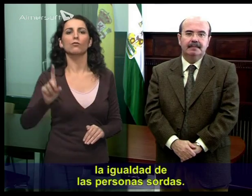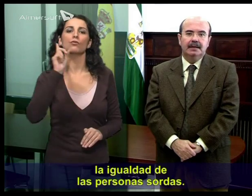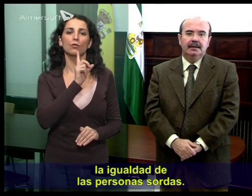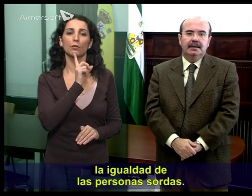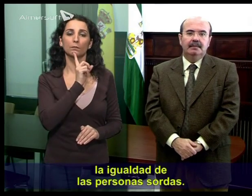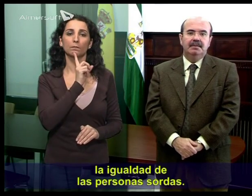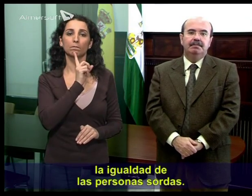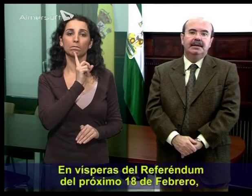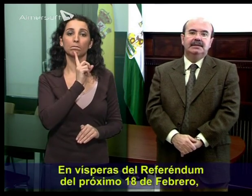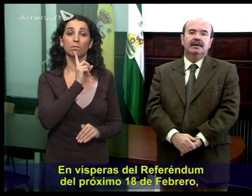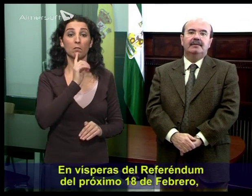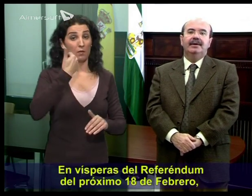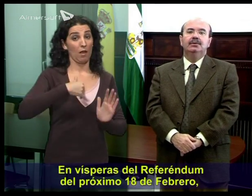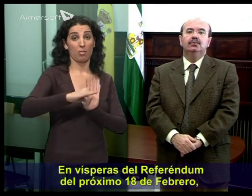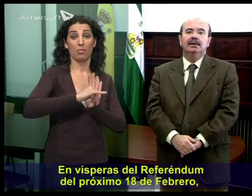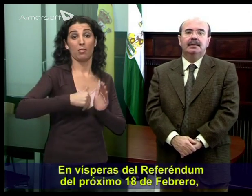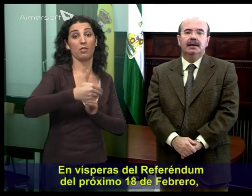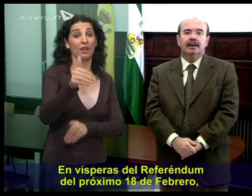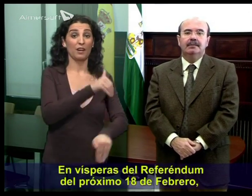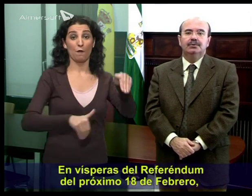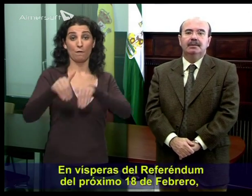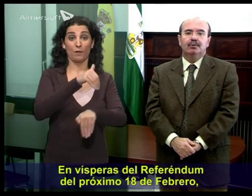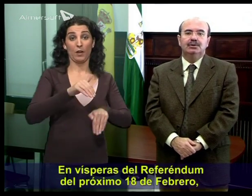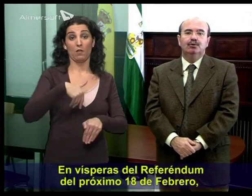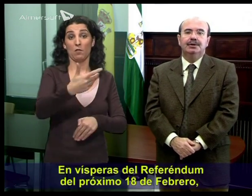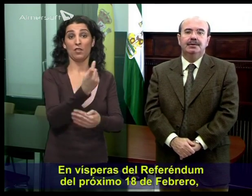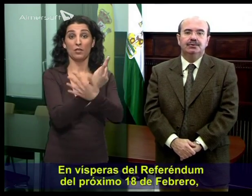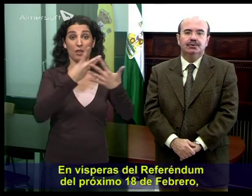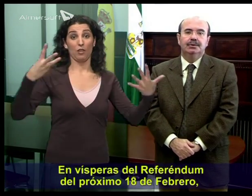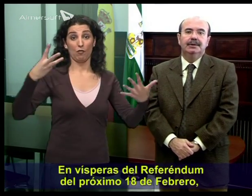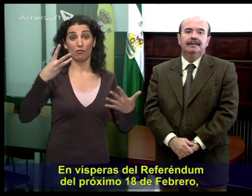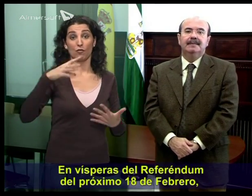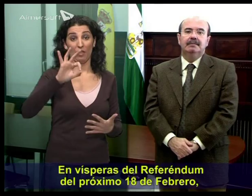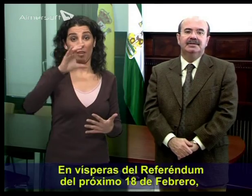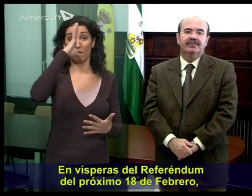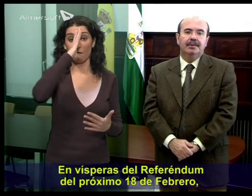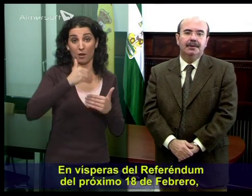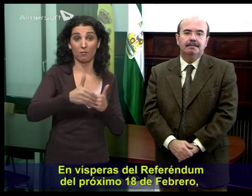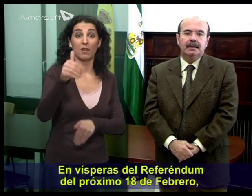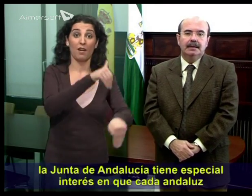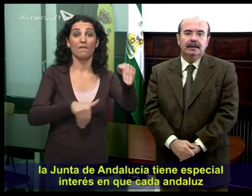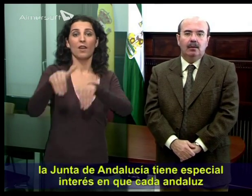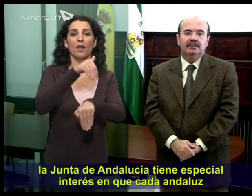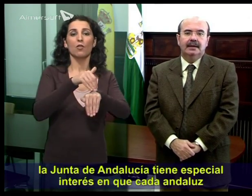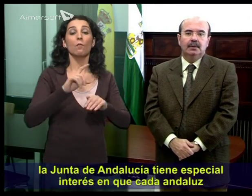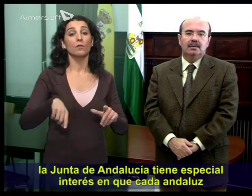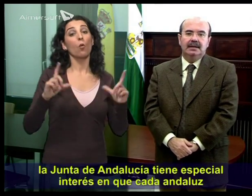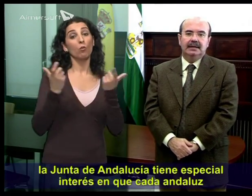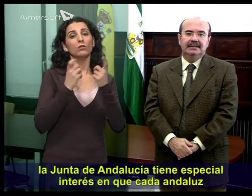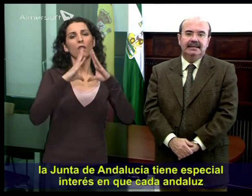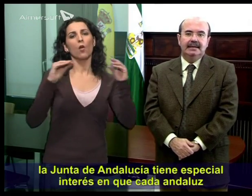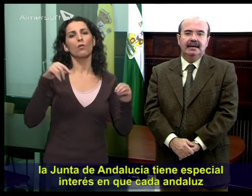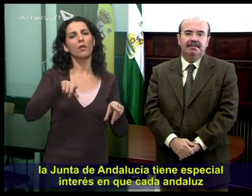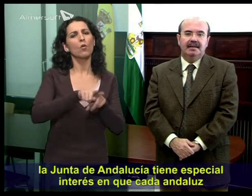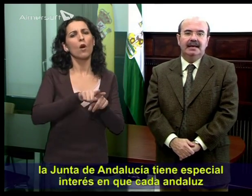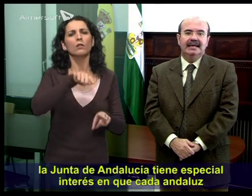sordas. En vísperas del referéndum que celebraremos el próximo 18 del mes de febrero, la Junta de